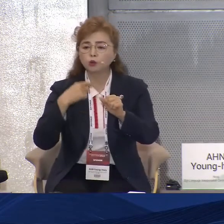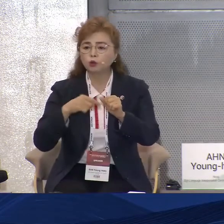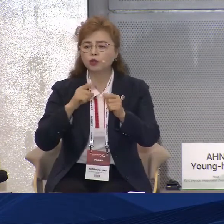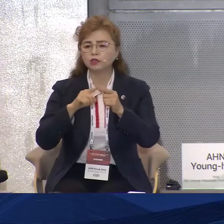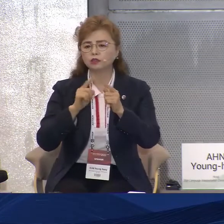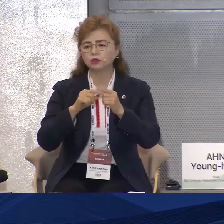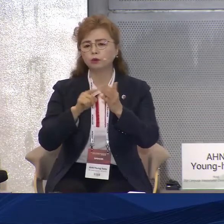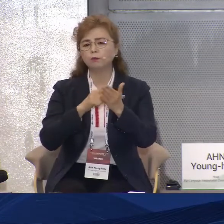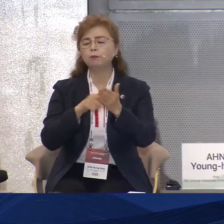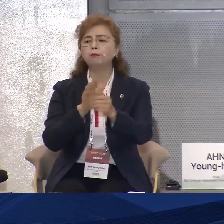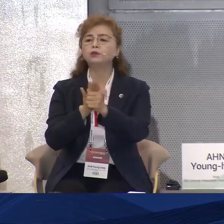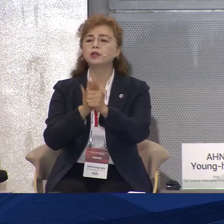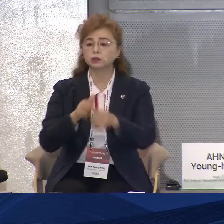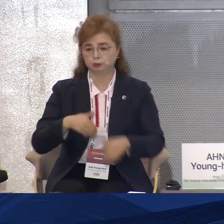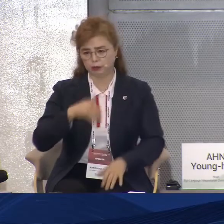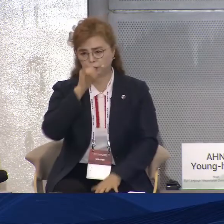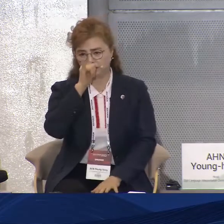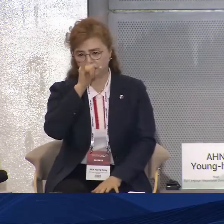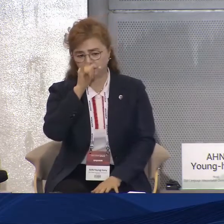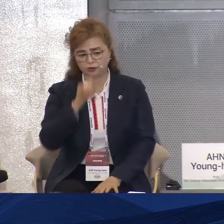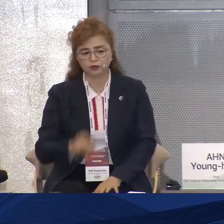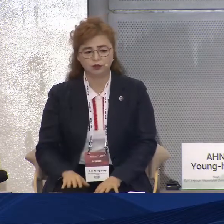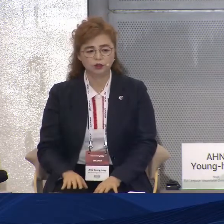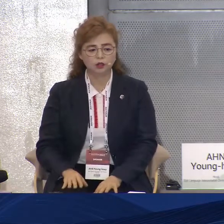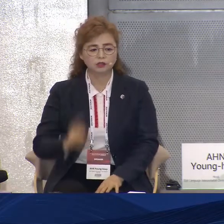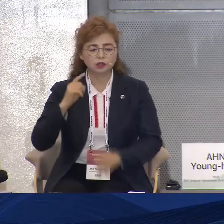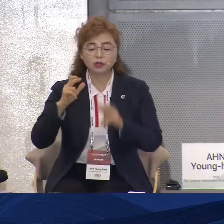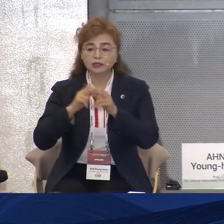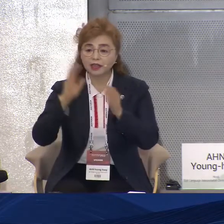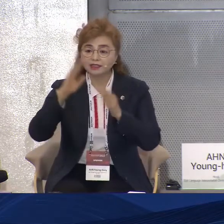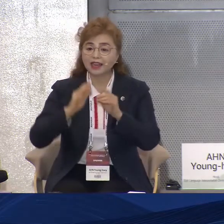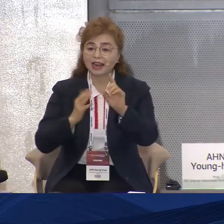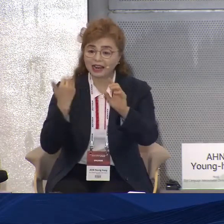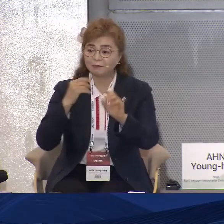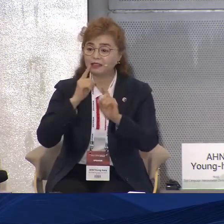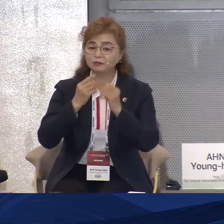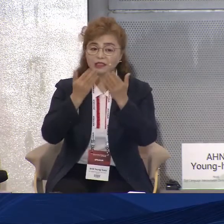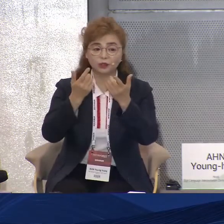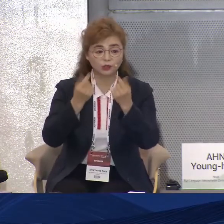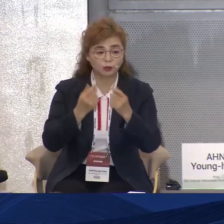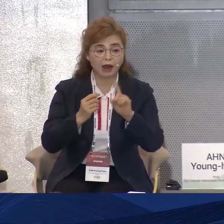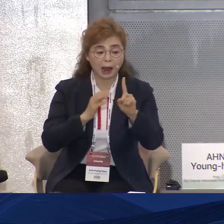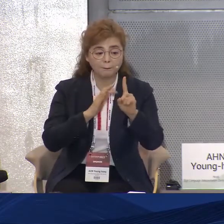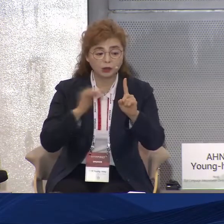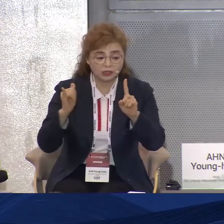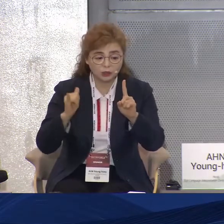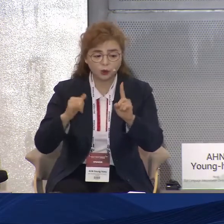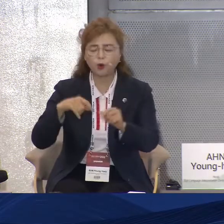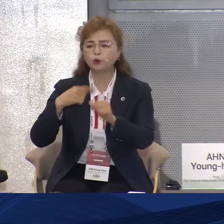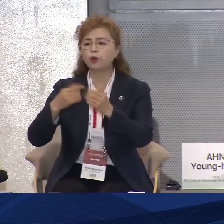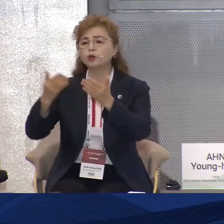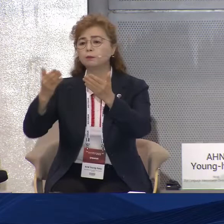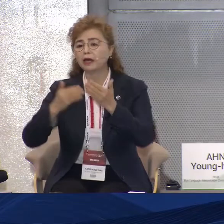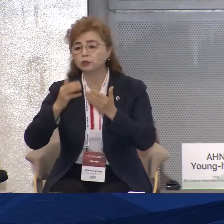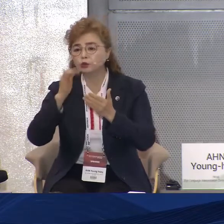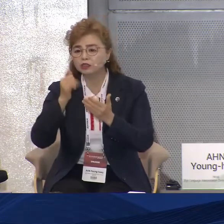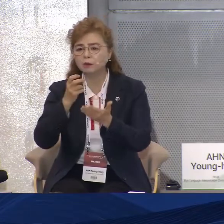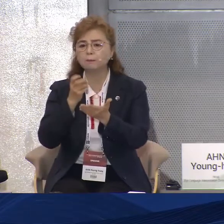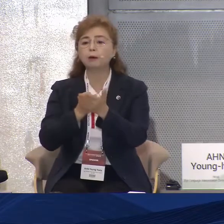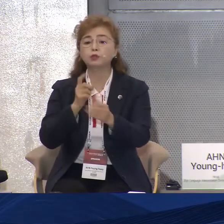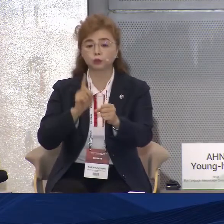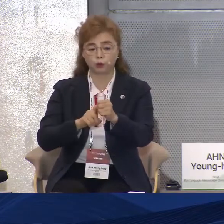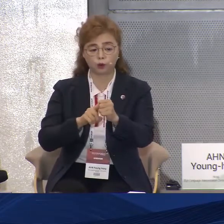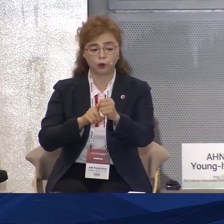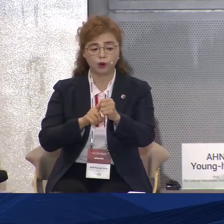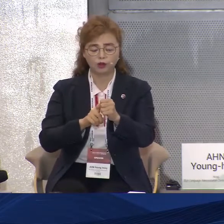이중언어 교육에 대해서도 보장해 줄 필요가 있어요. 청각장애 학생이 아까 말씀드린 것처럼 한 명이 있어도 교육을 받을 수